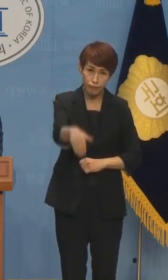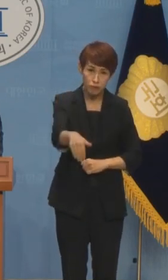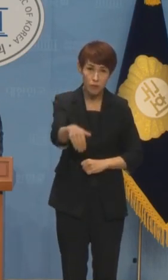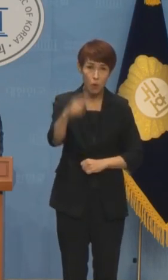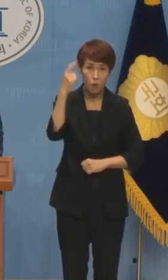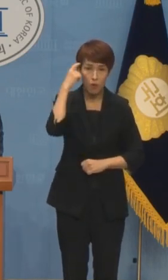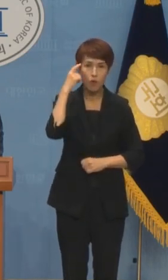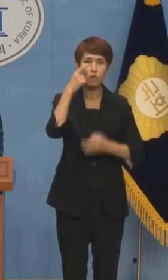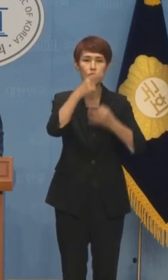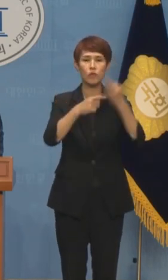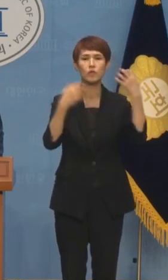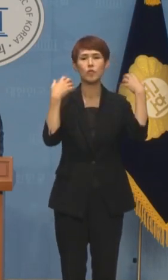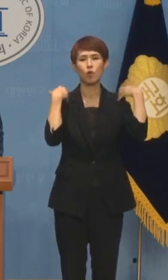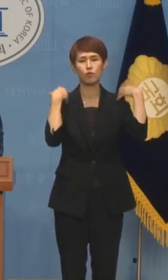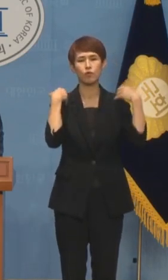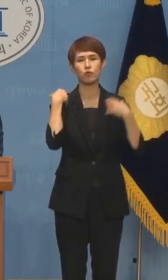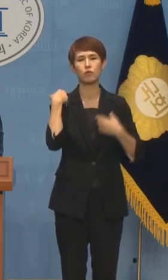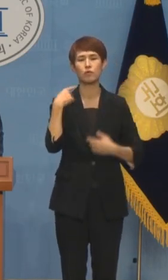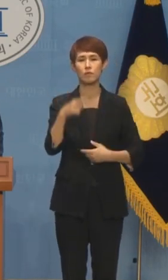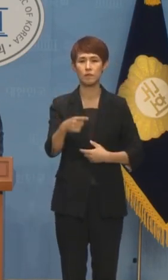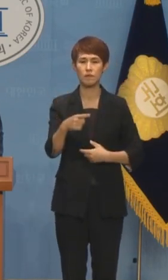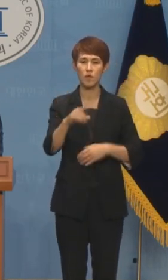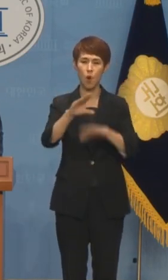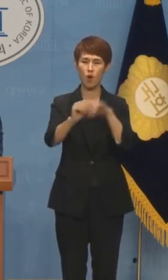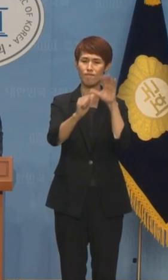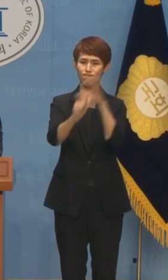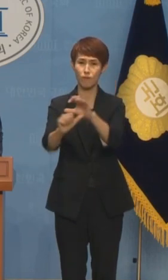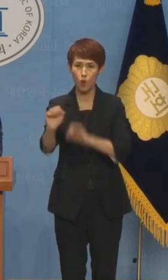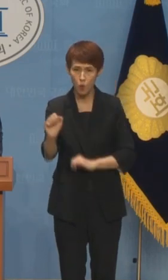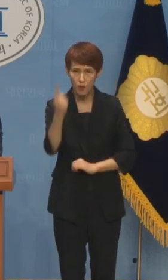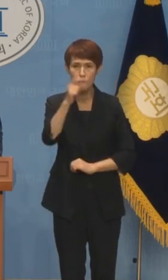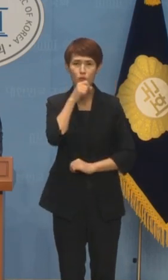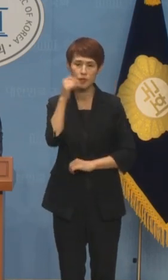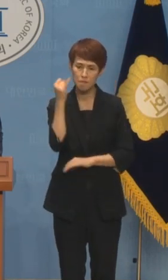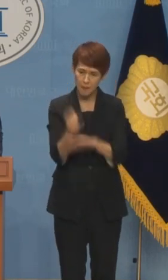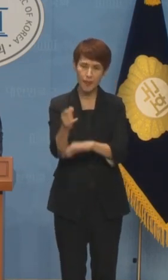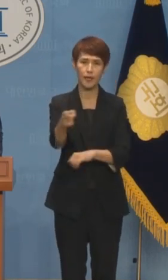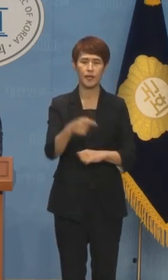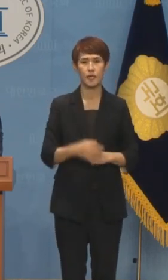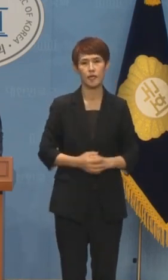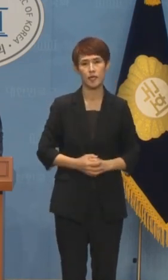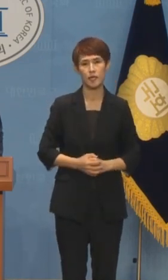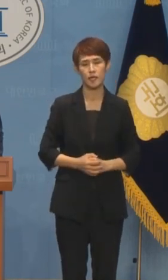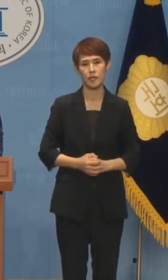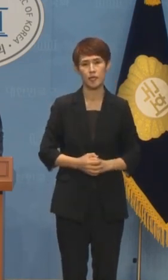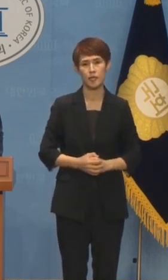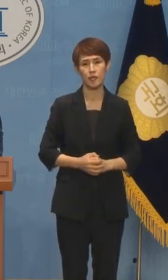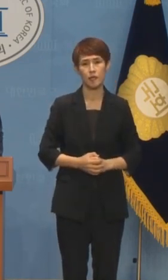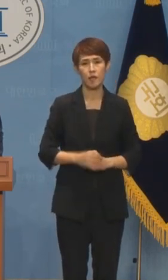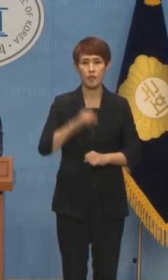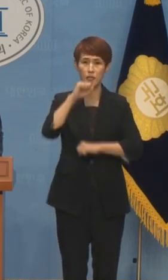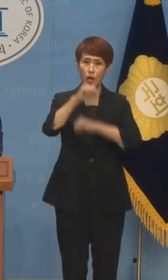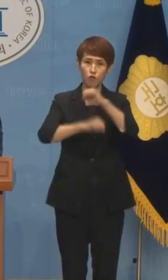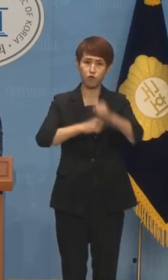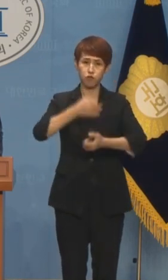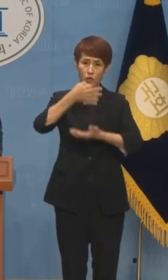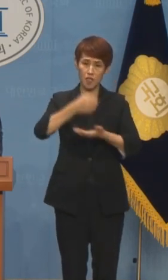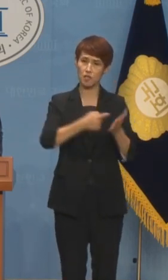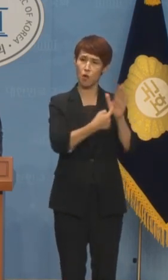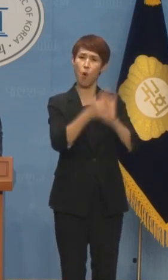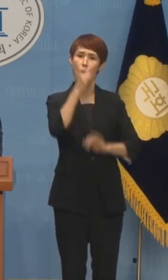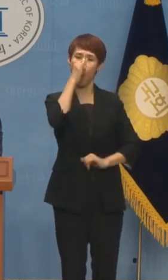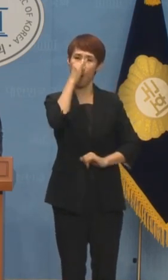자행해온 반민주적 언론 탄압이 부른 참혹한 성적표입니다. 자유의 가치를